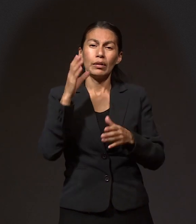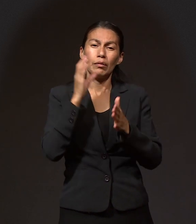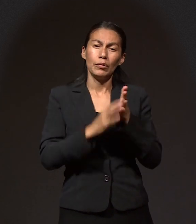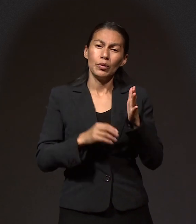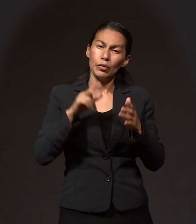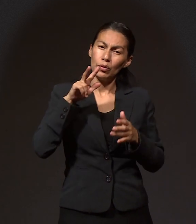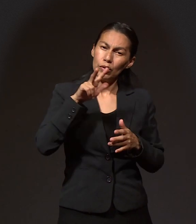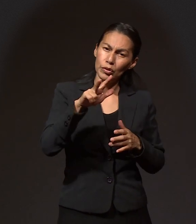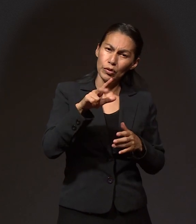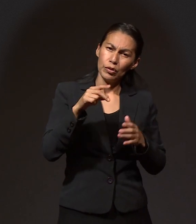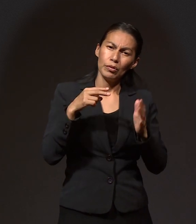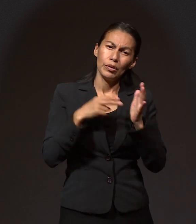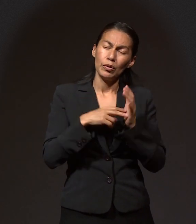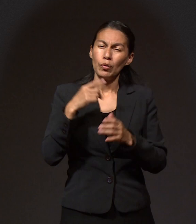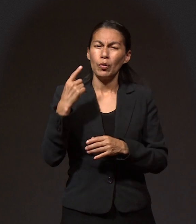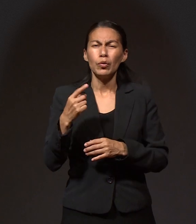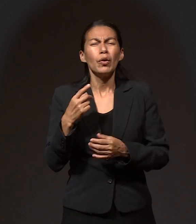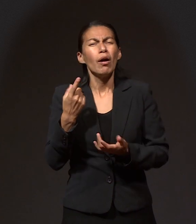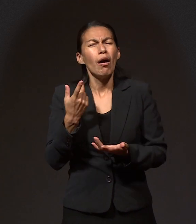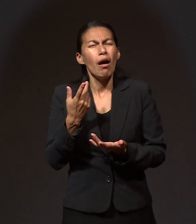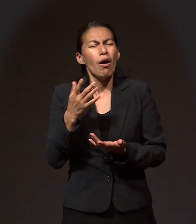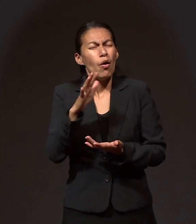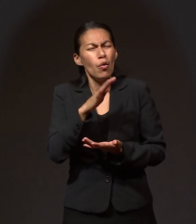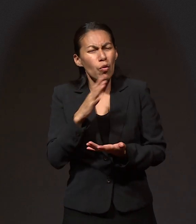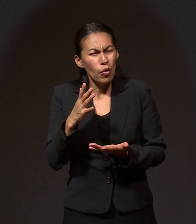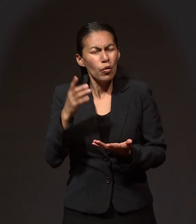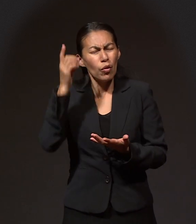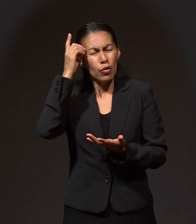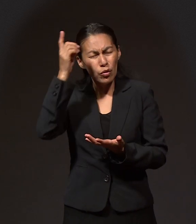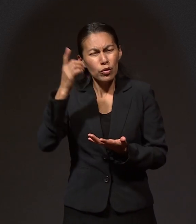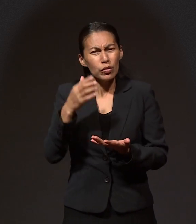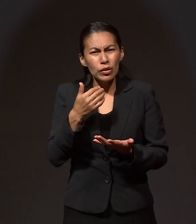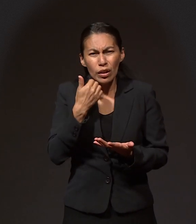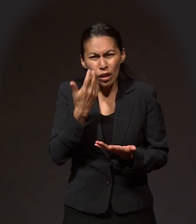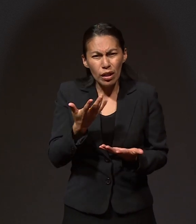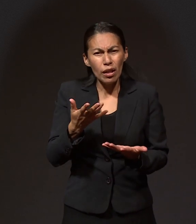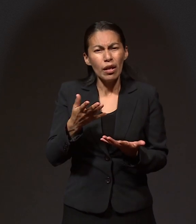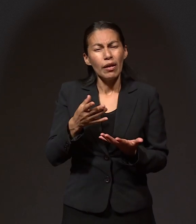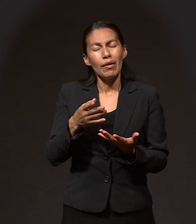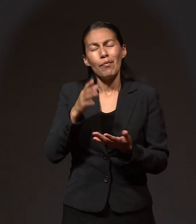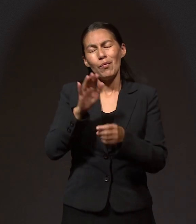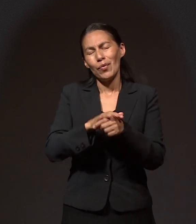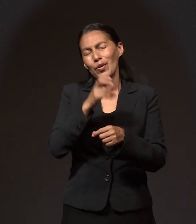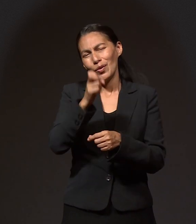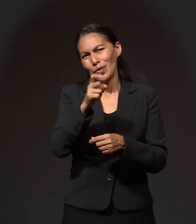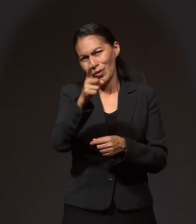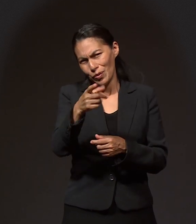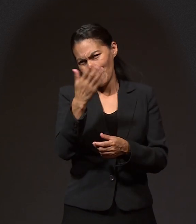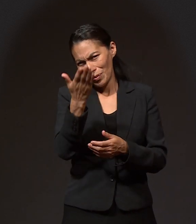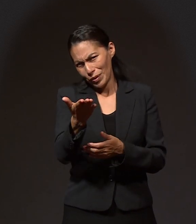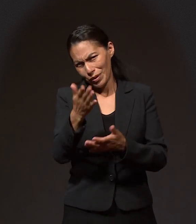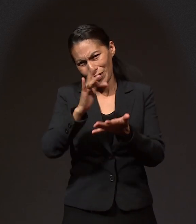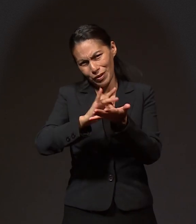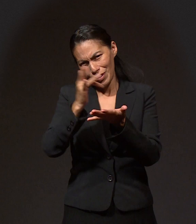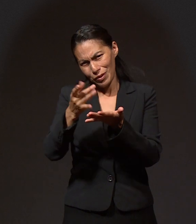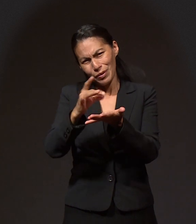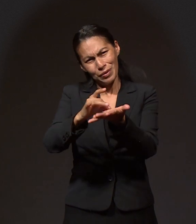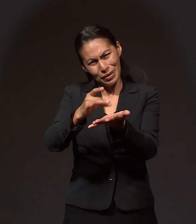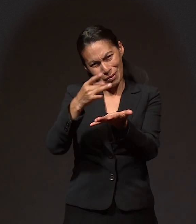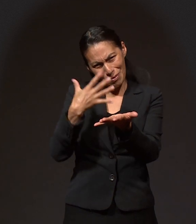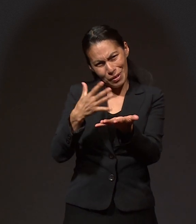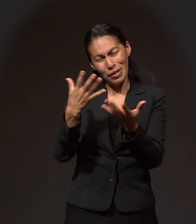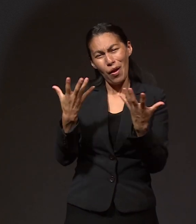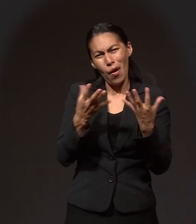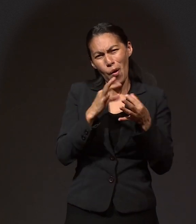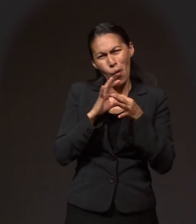Así que envía tus pedidos de oración y también tus agradecimientos para que juntos glorifiquemos a Dios en